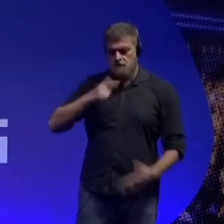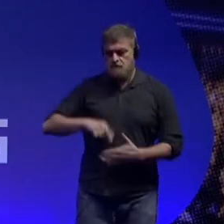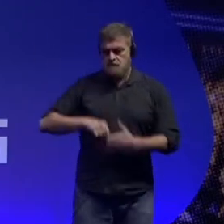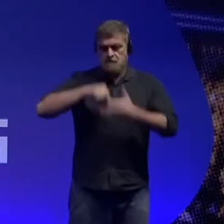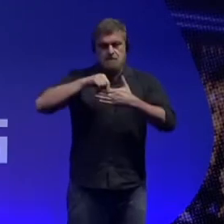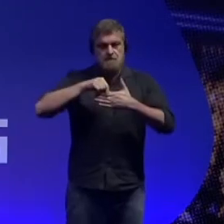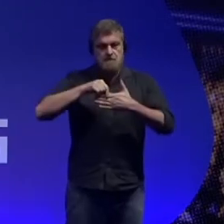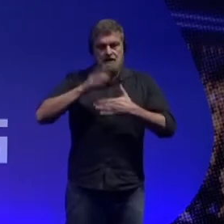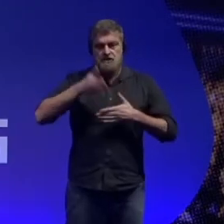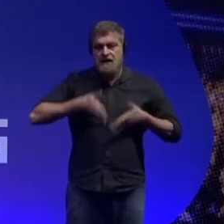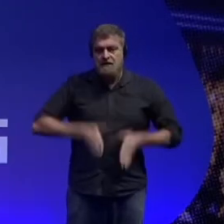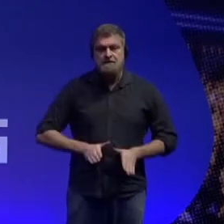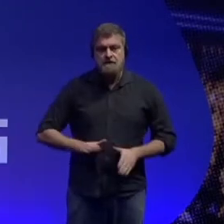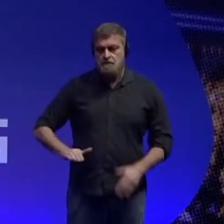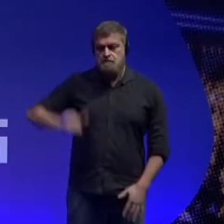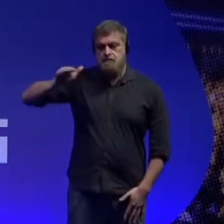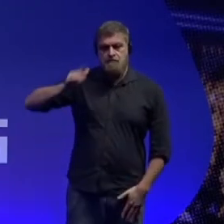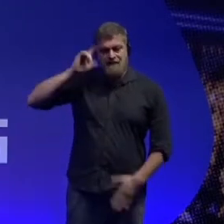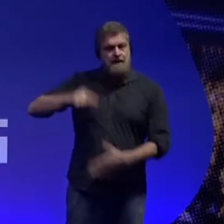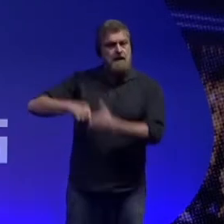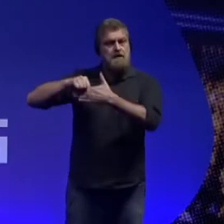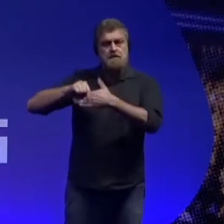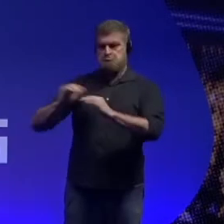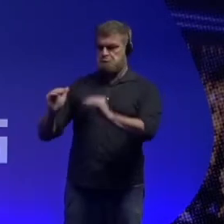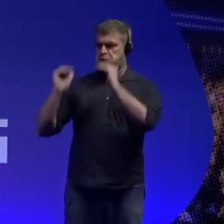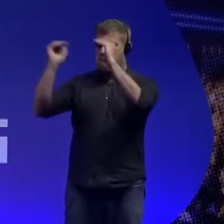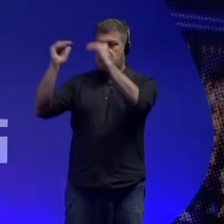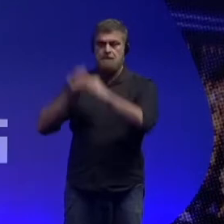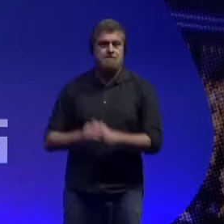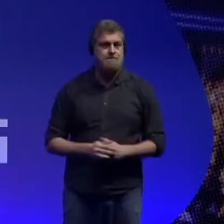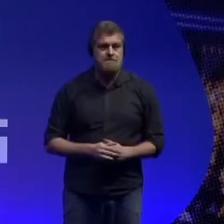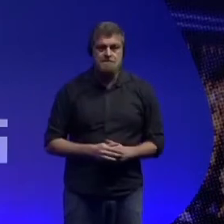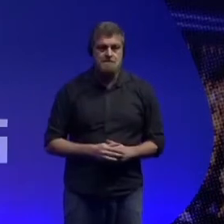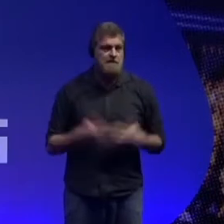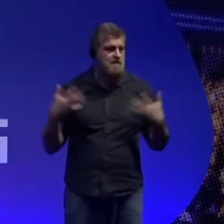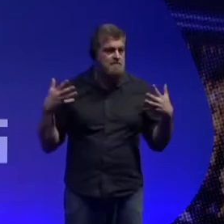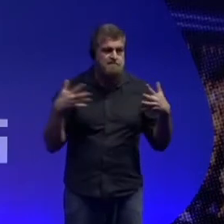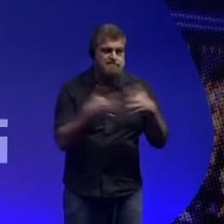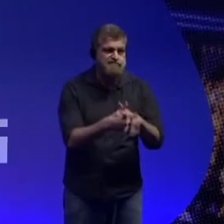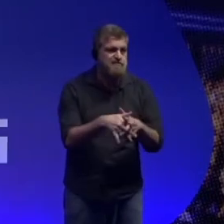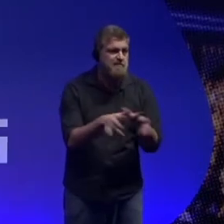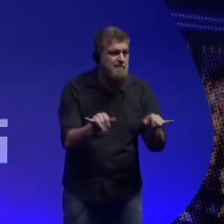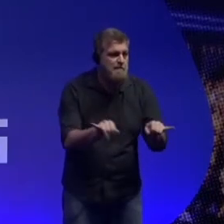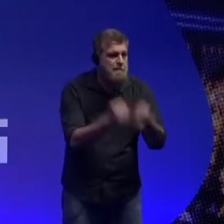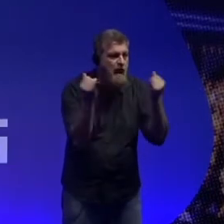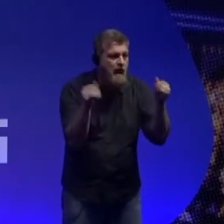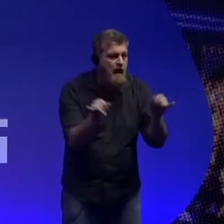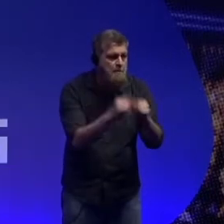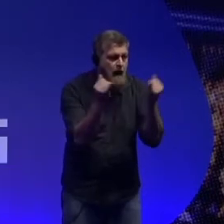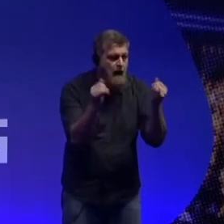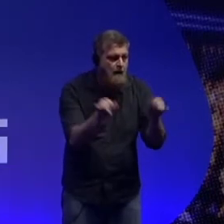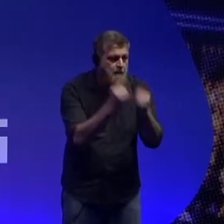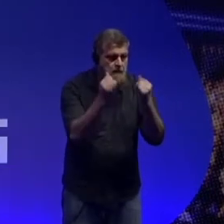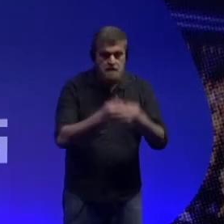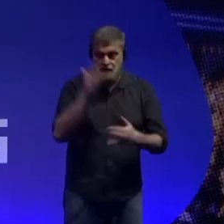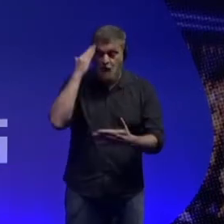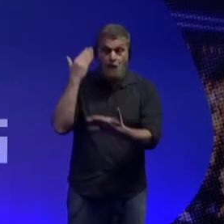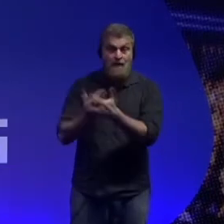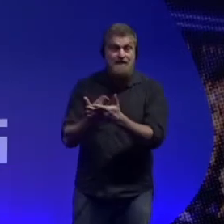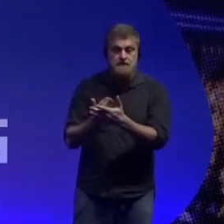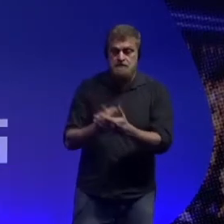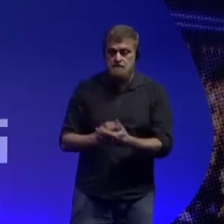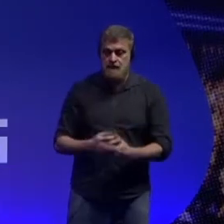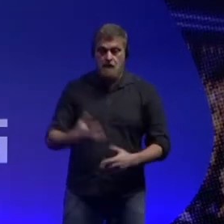líder, ela não nasce líder, ela não vai ser líder. Eu acho isso uma tremenda de uma baboseira. Eu acredito que liderança é uma